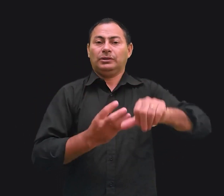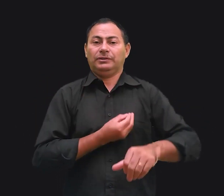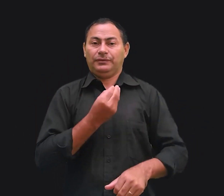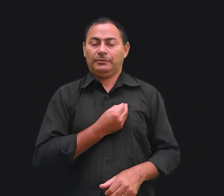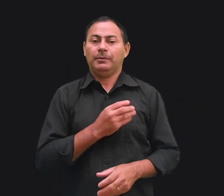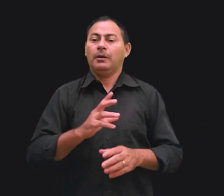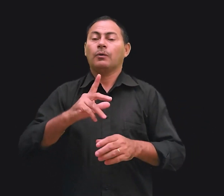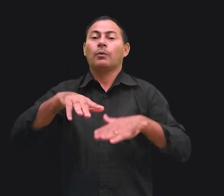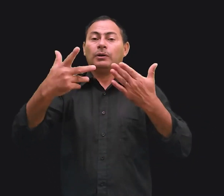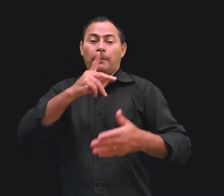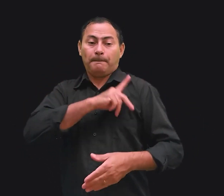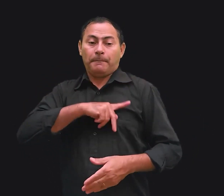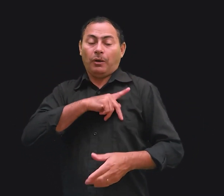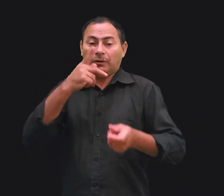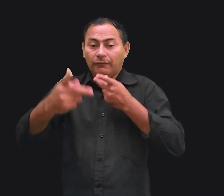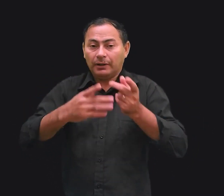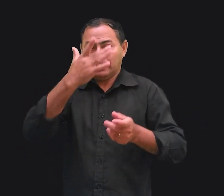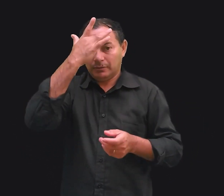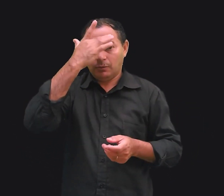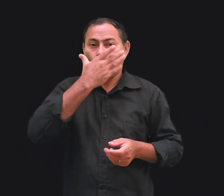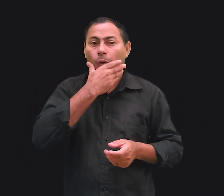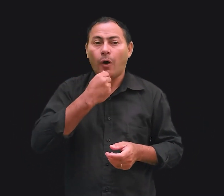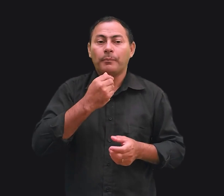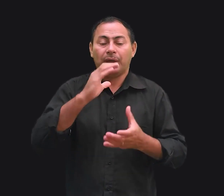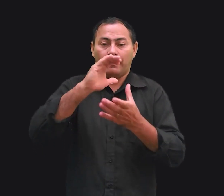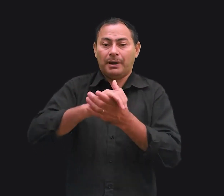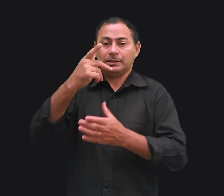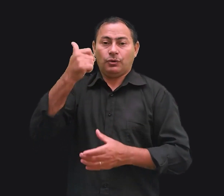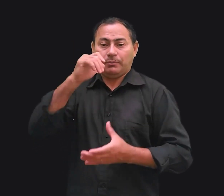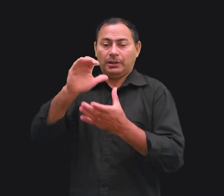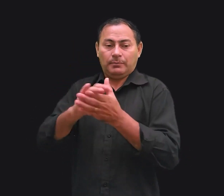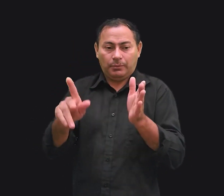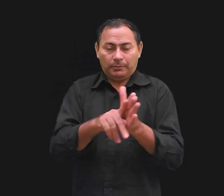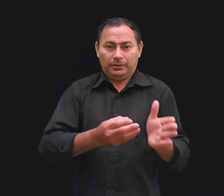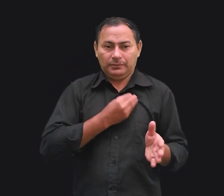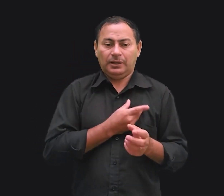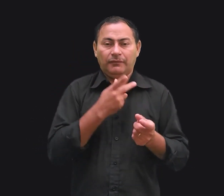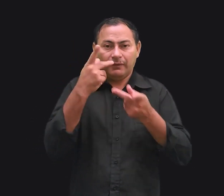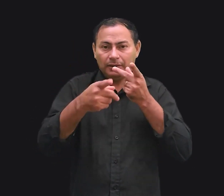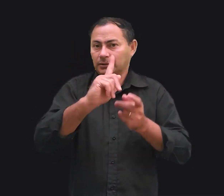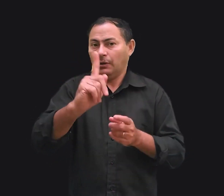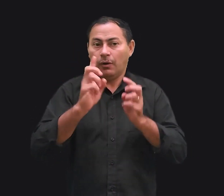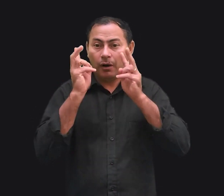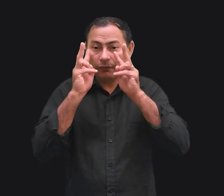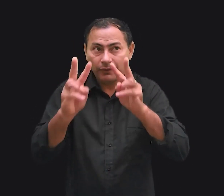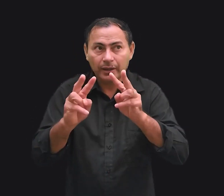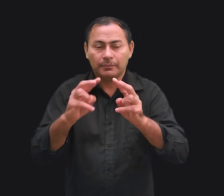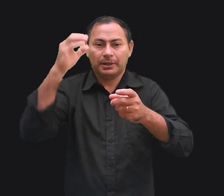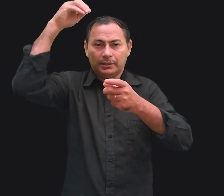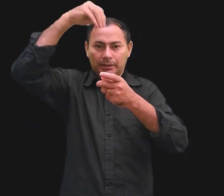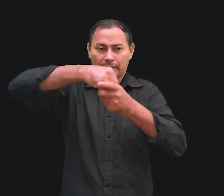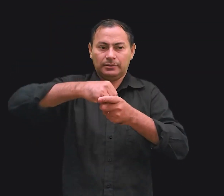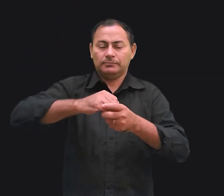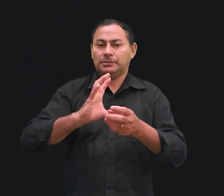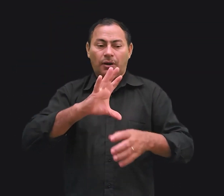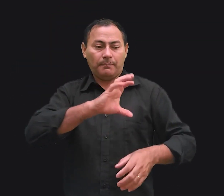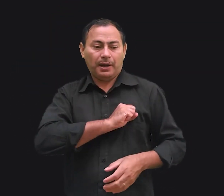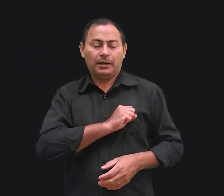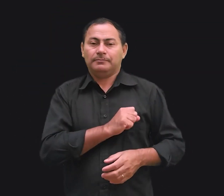curado. Quando Paulo fala para o homem amar sua mulher como a si mesmo, está dizendo que se você não olhar para dentro e não se